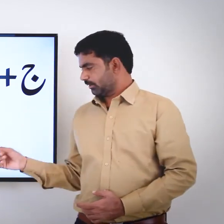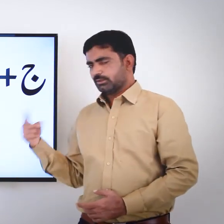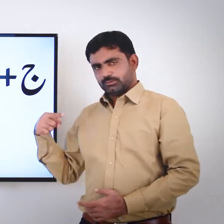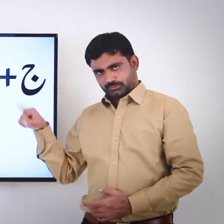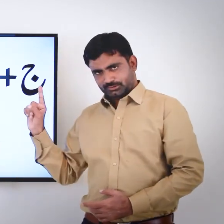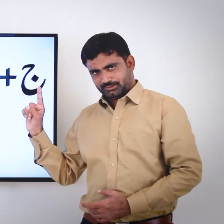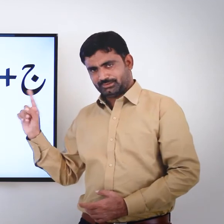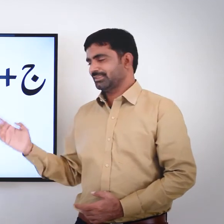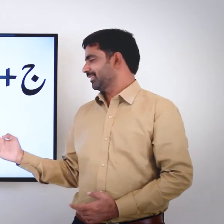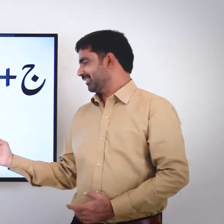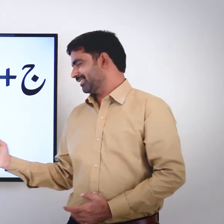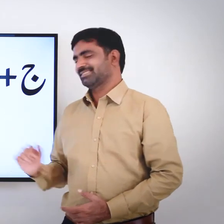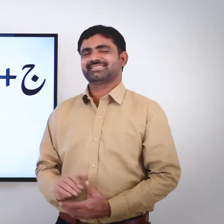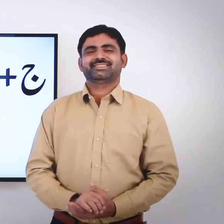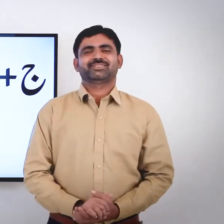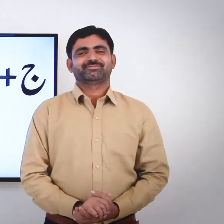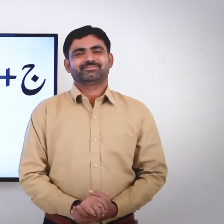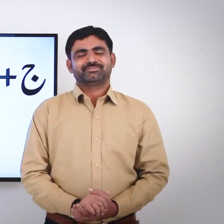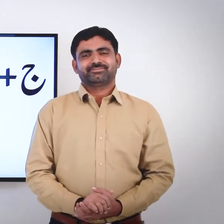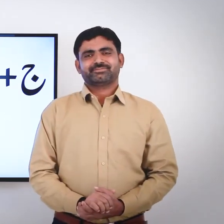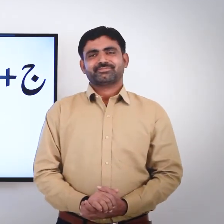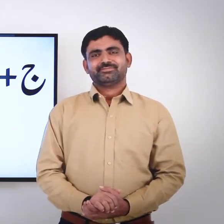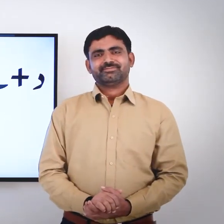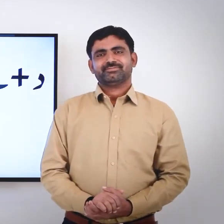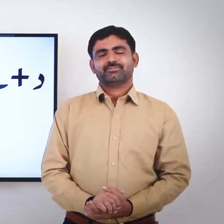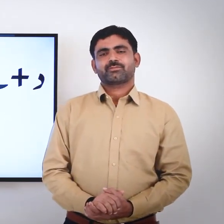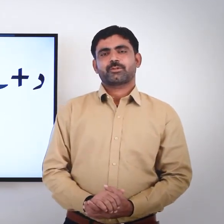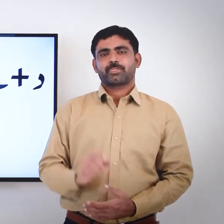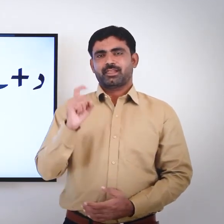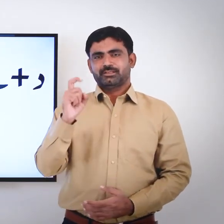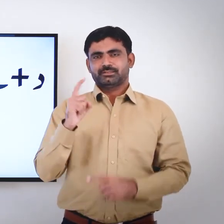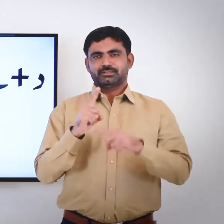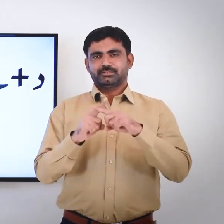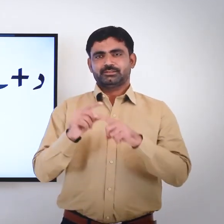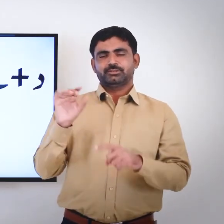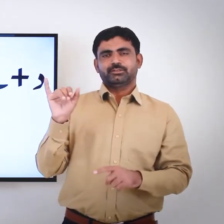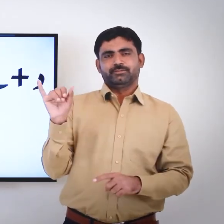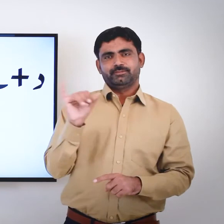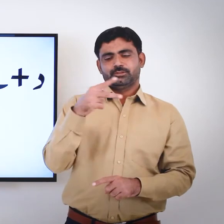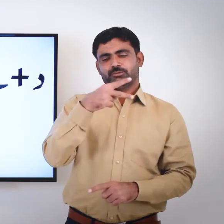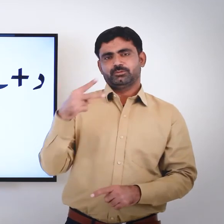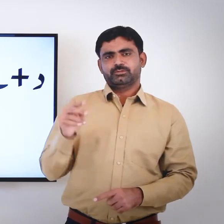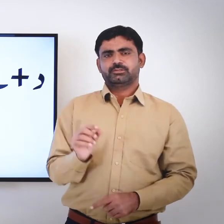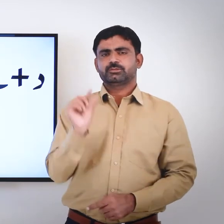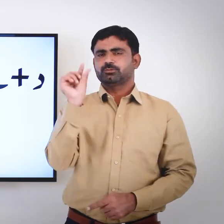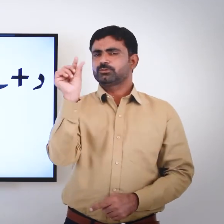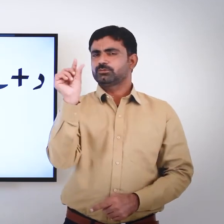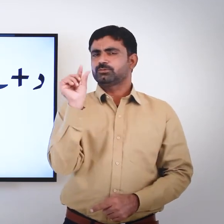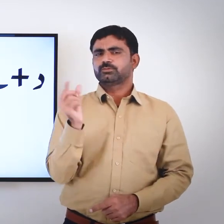جو بالکل درست، جو صحیح جواب۔ دال جمع یہ برابر